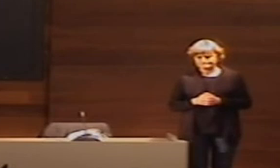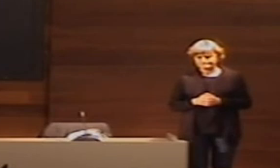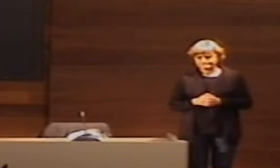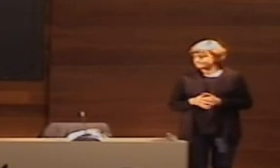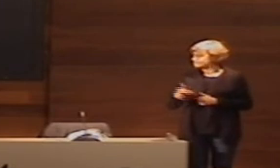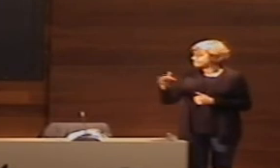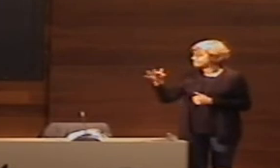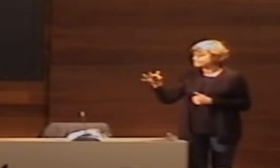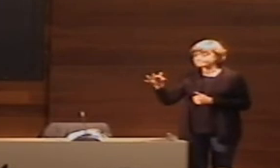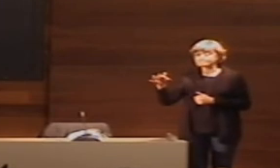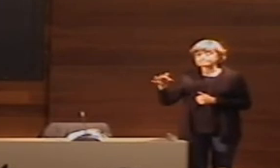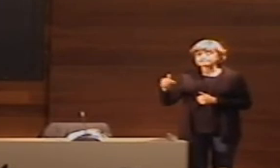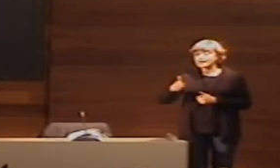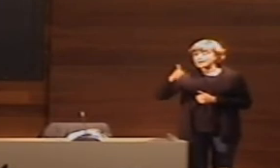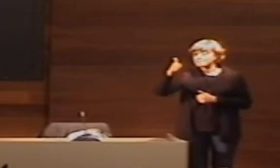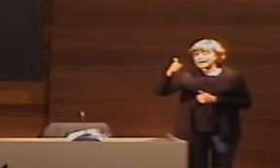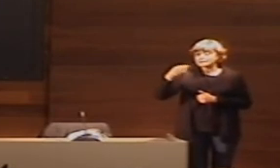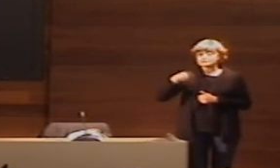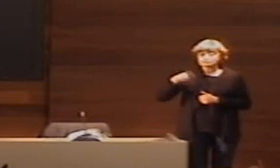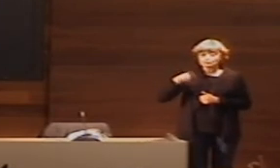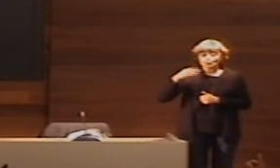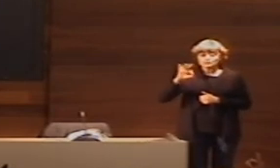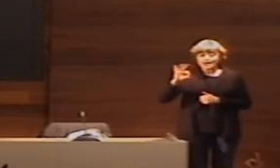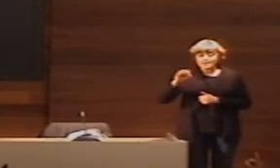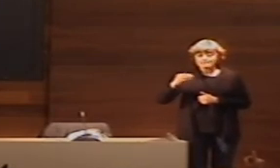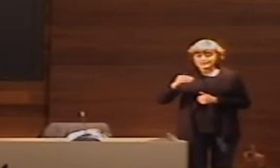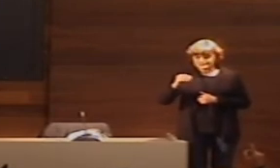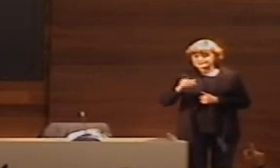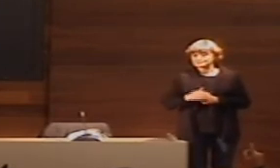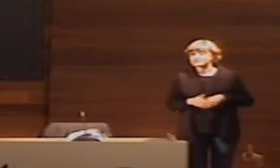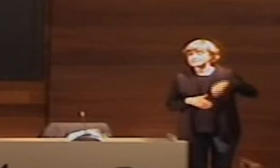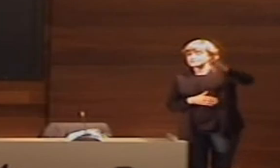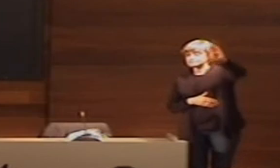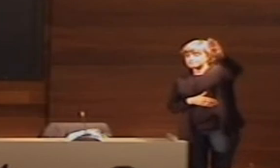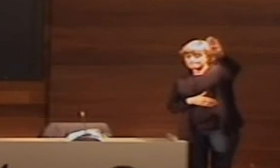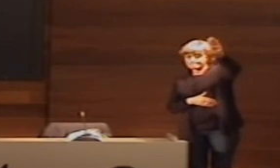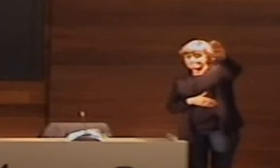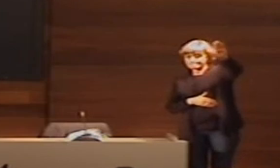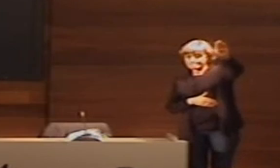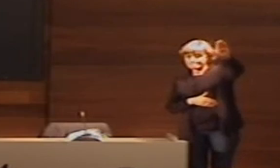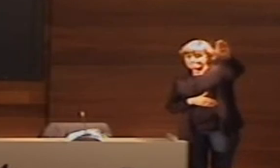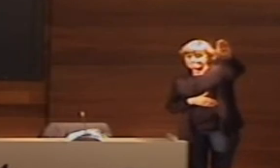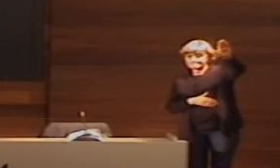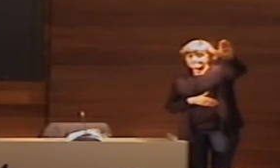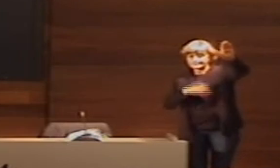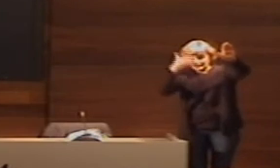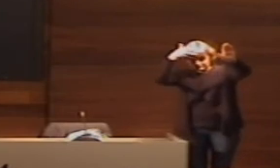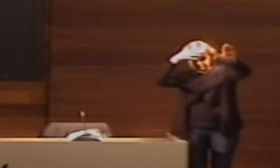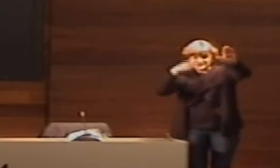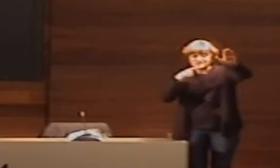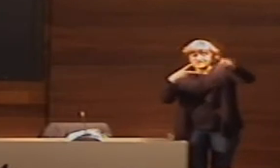Bueno, una última cuestión para hay dos preguntas si te parece, como tú has intervenido antes.